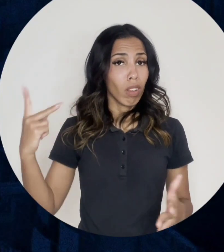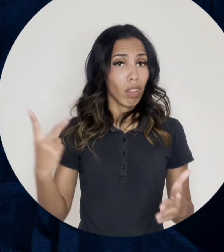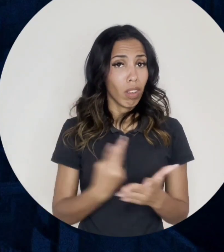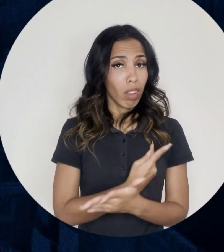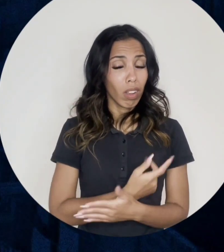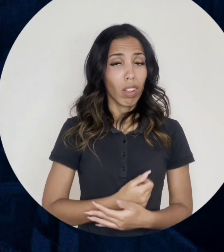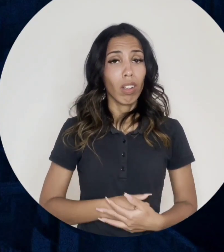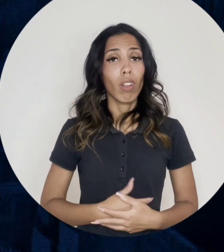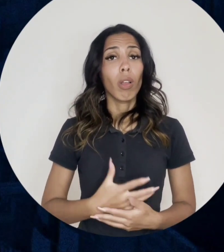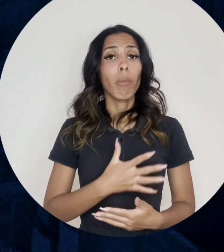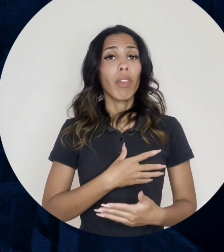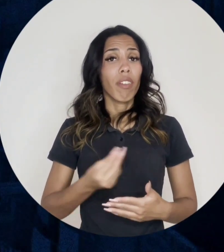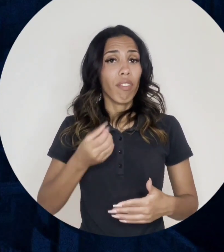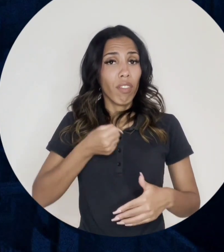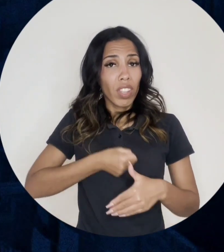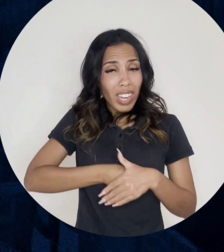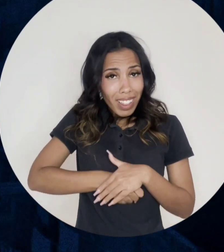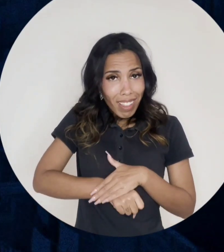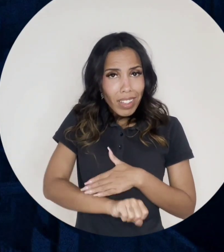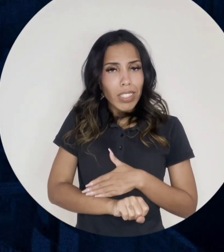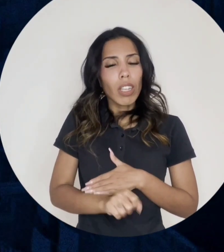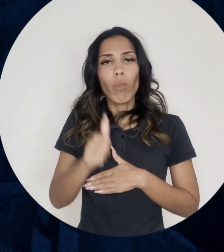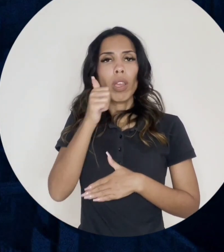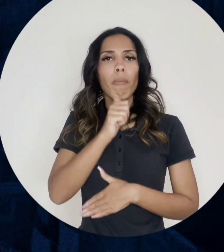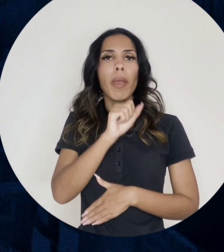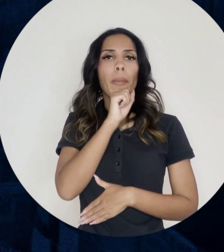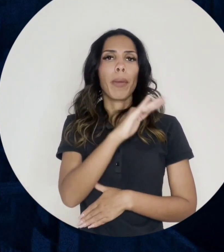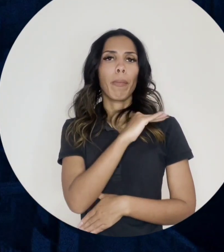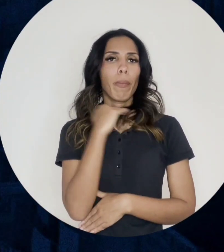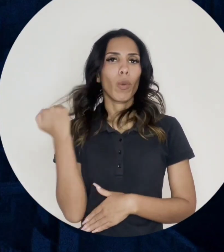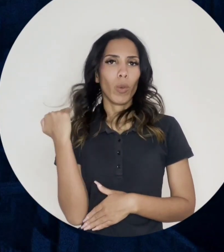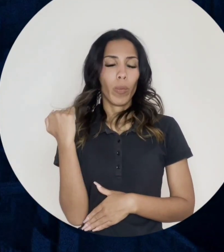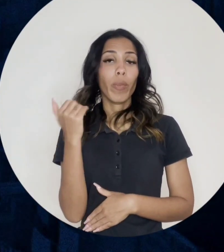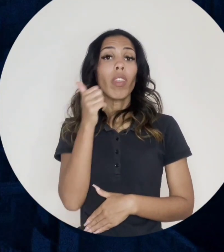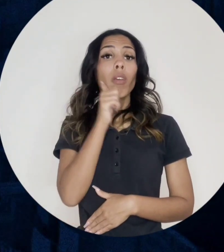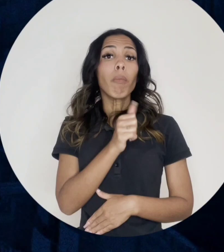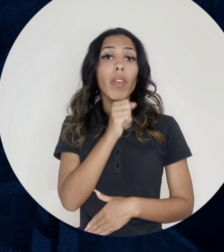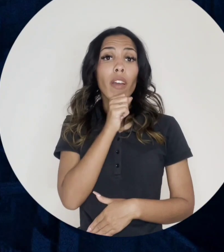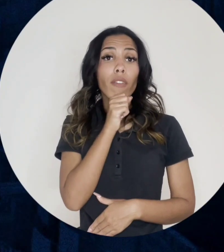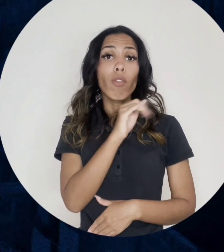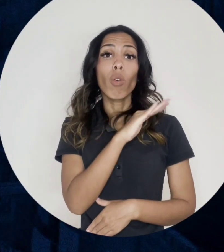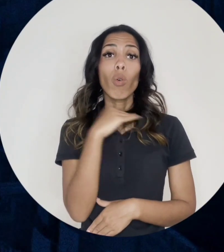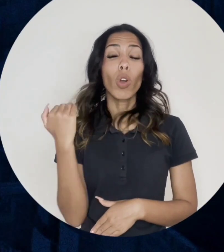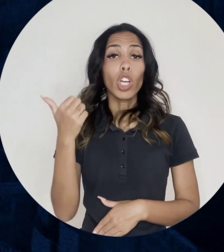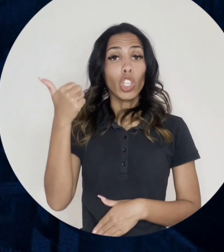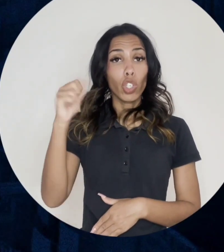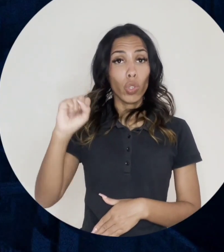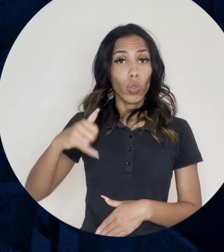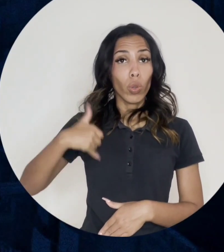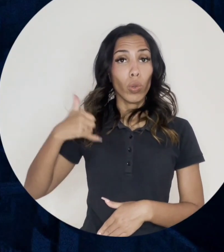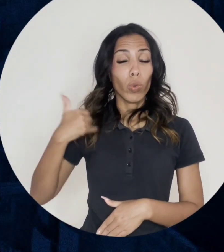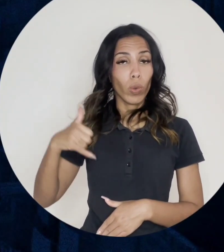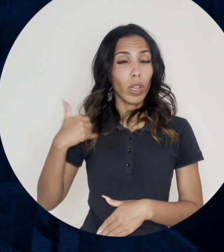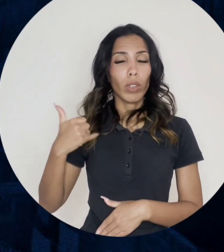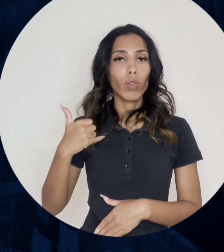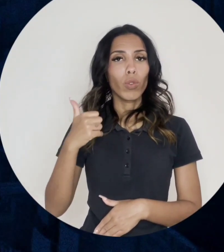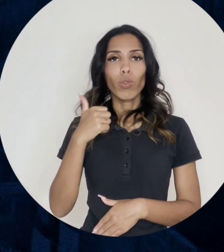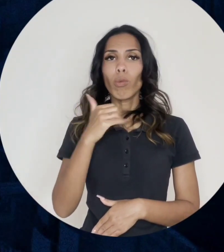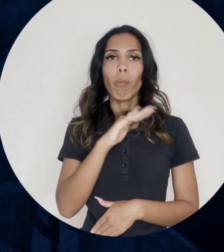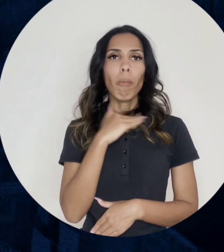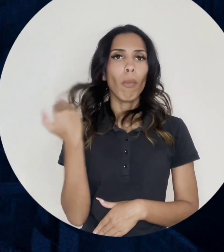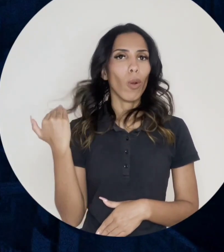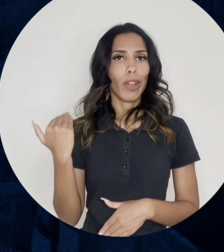minha filha nasceu e ela morreu. A minha avó morreu no dia que eu fiz 18 anos.